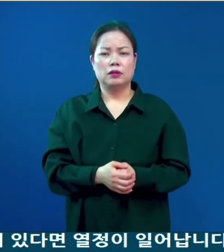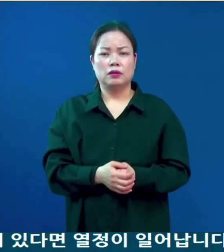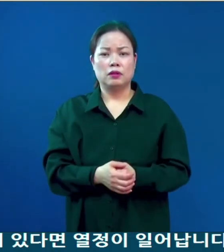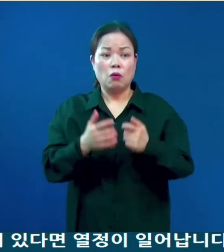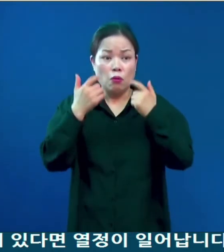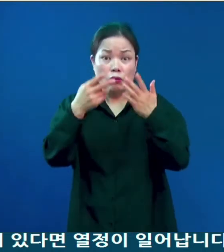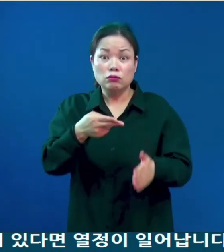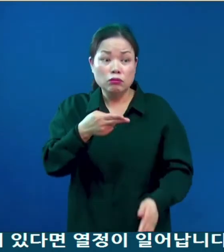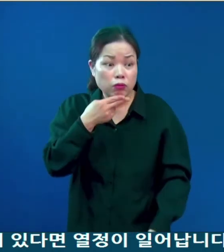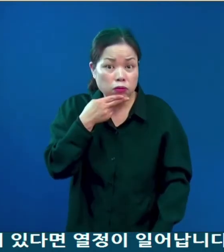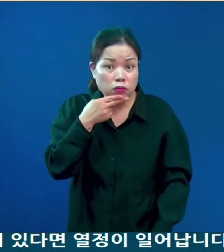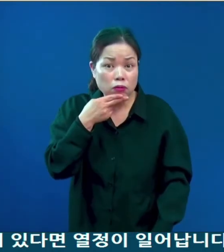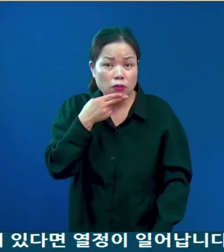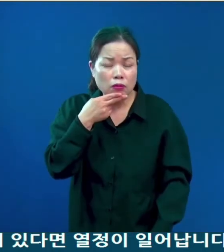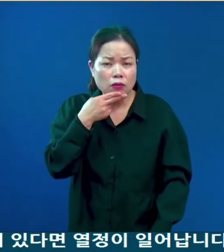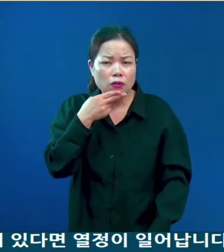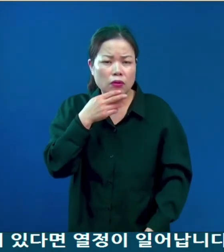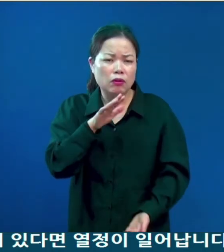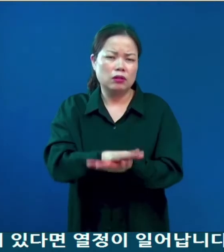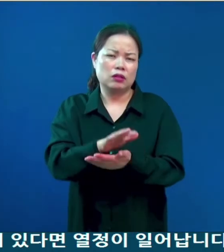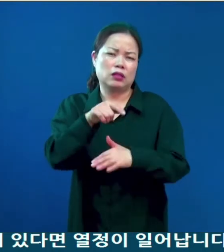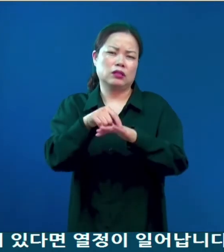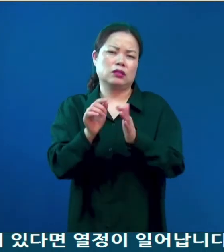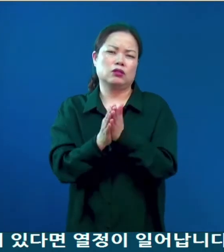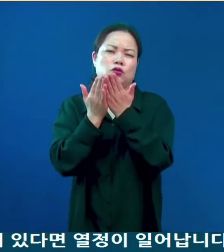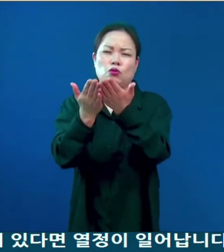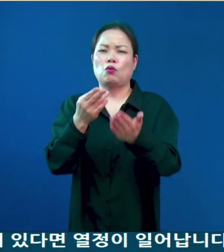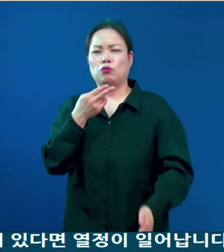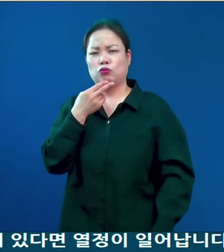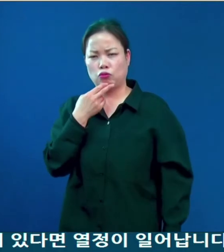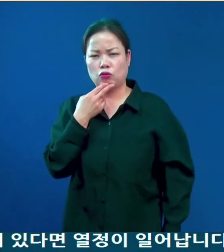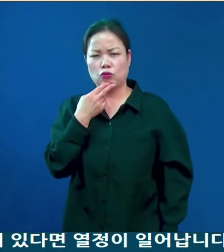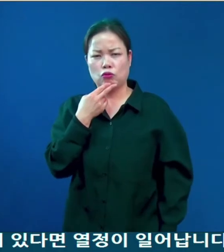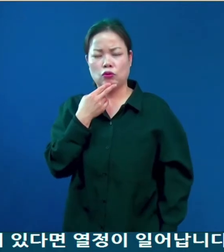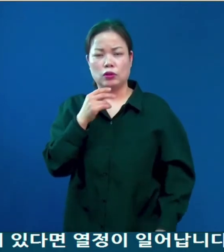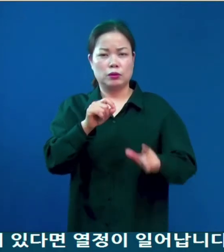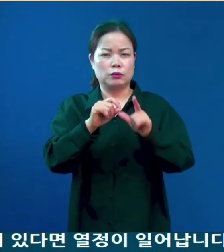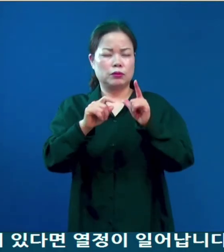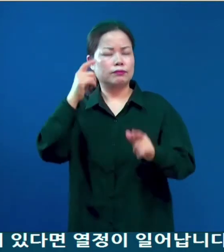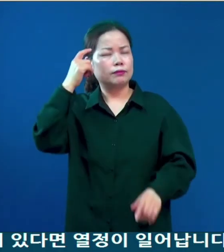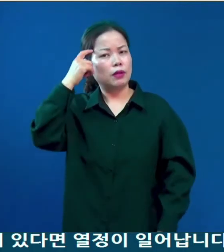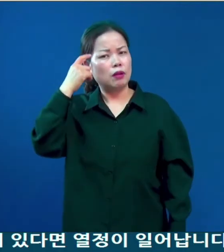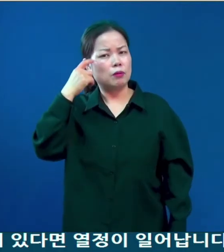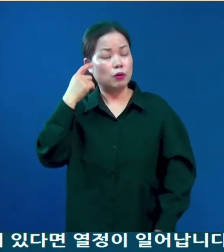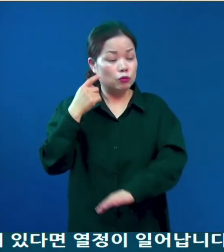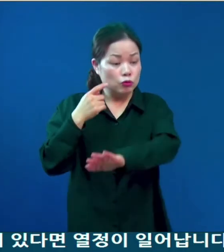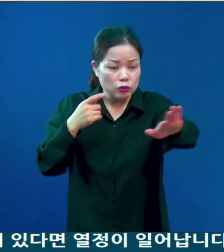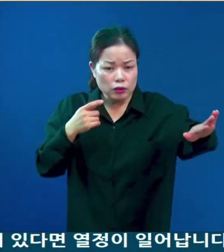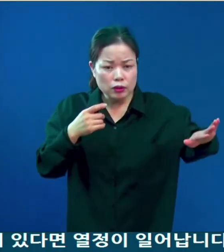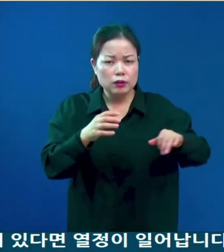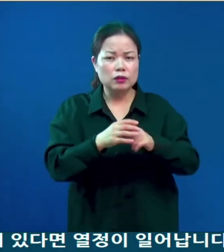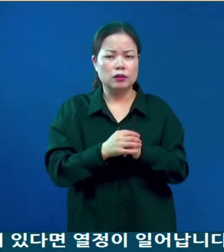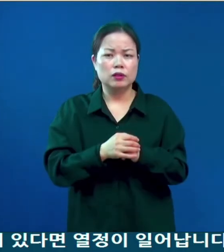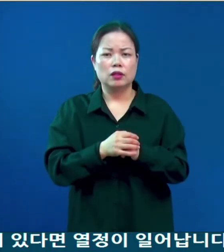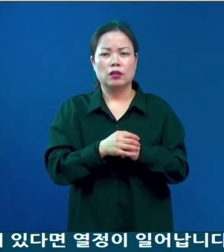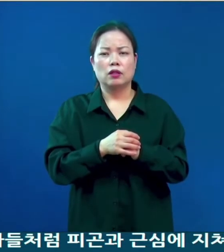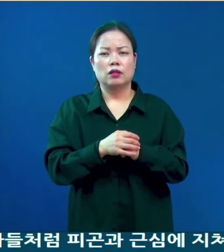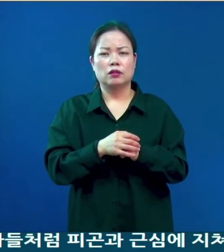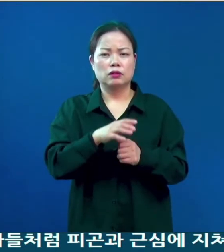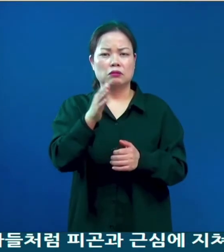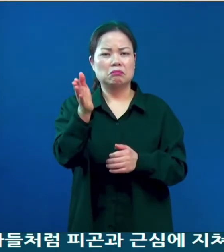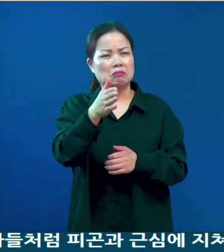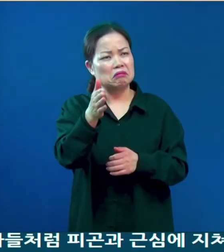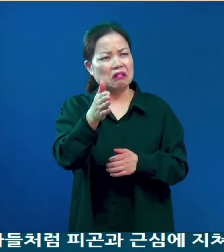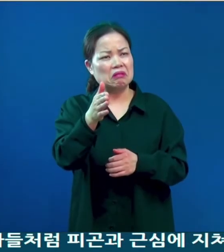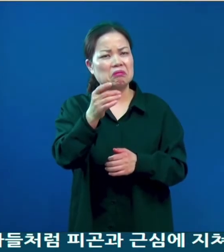확신이 없으면 열렬한 기도로 가지 못한다. 이 부분을 묵상하면 여러분, 우리가 때우리는 기도, 적당히